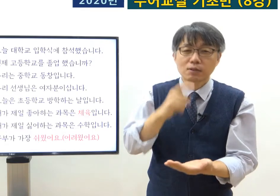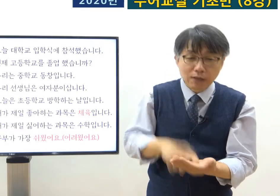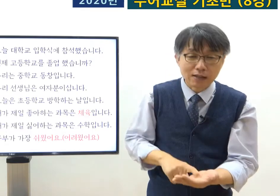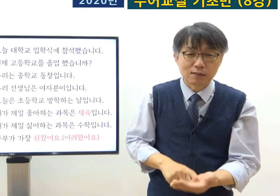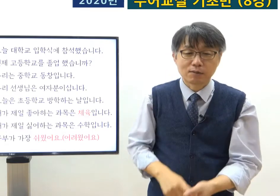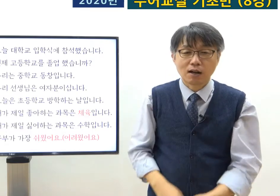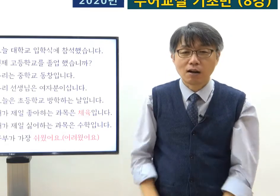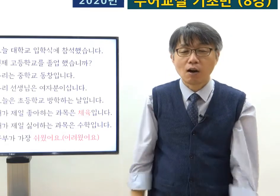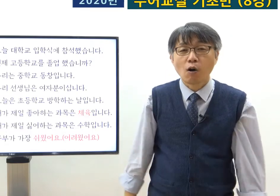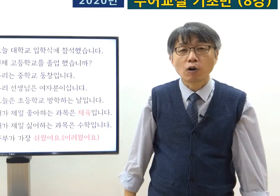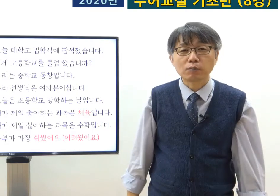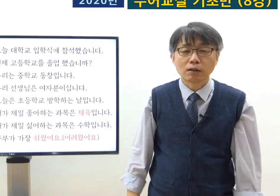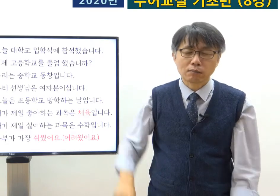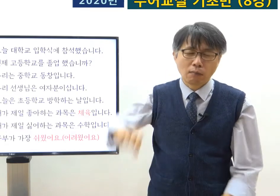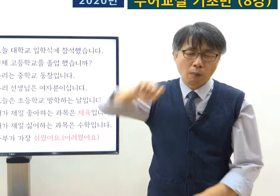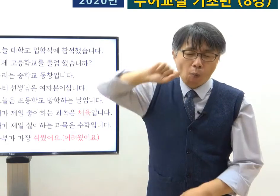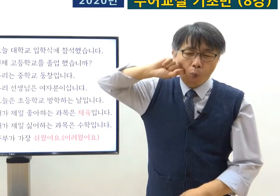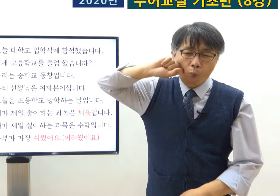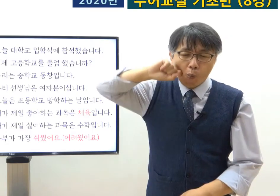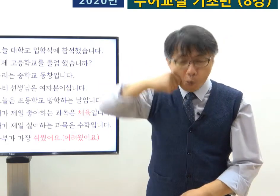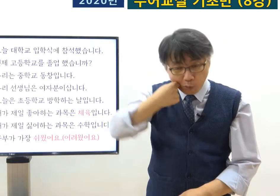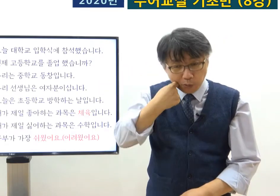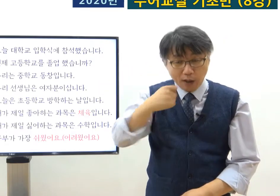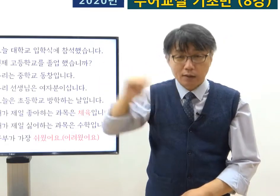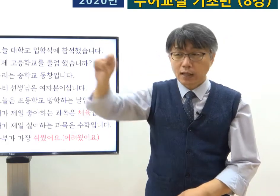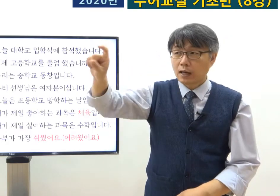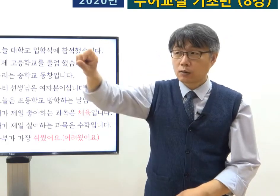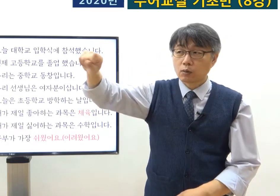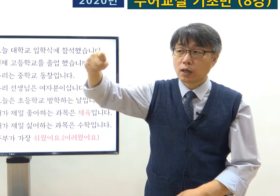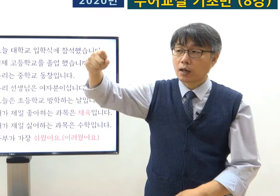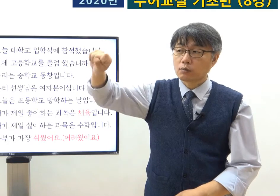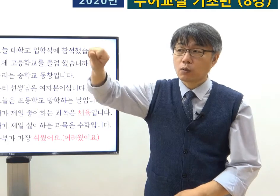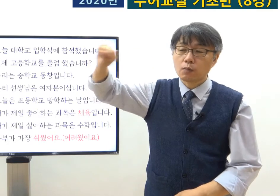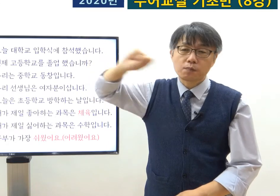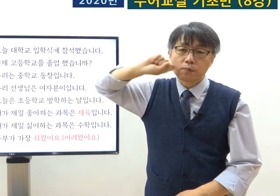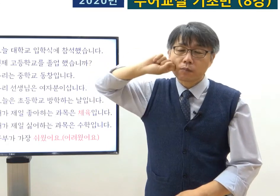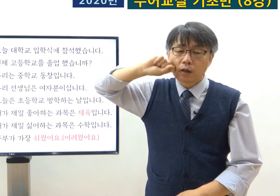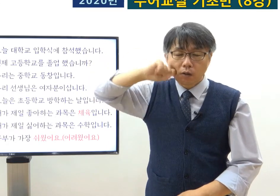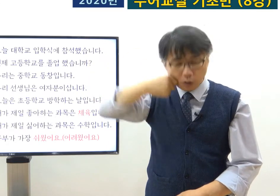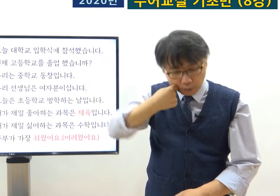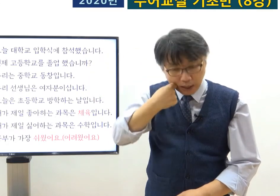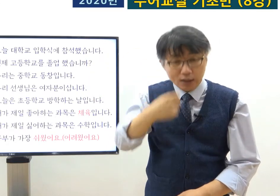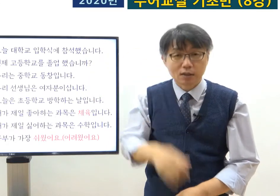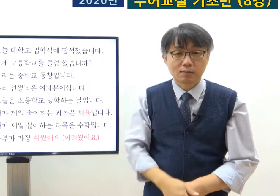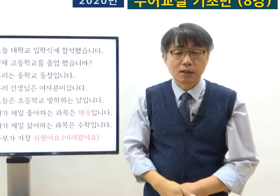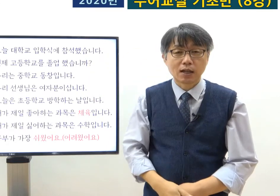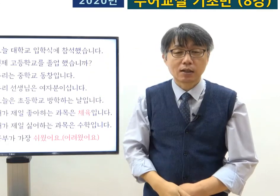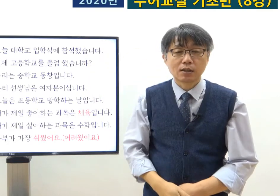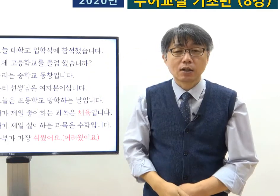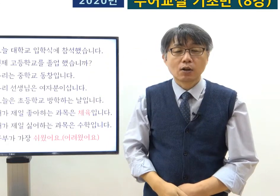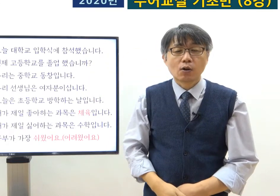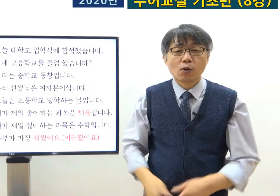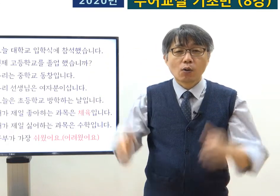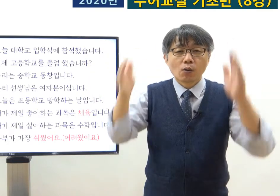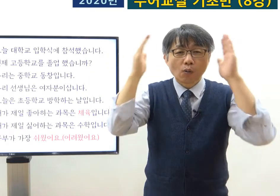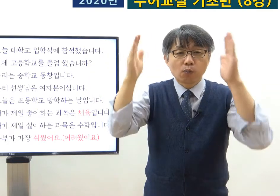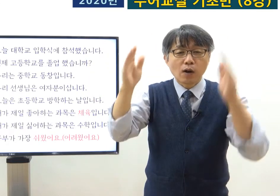쉽다 뜻입니다. 어렵다는 어렵다. 자, 이렇게 해가지고 어렵다 이런 뜻입니다.